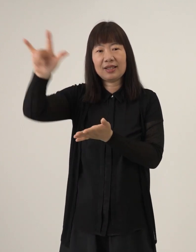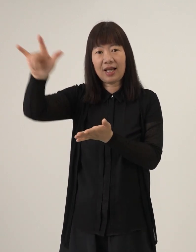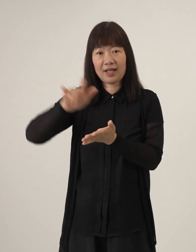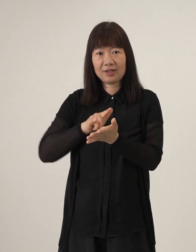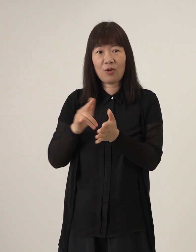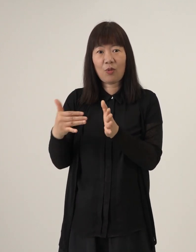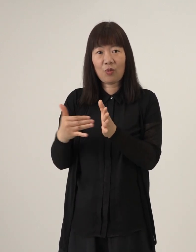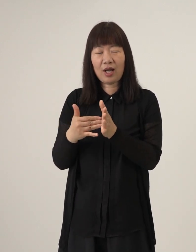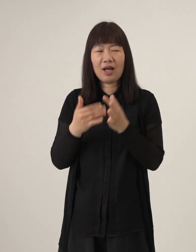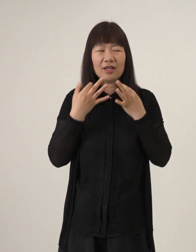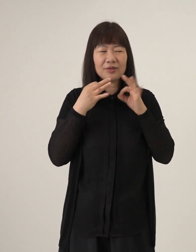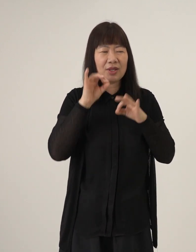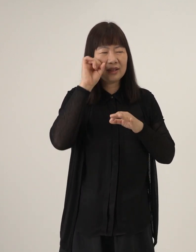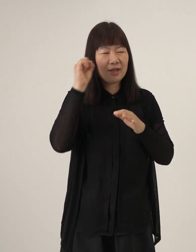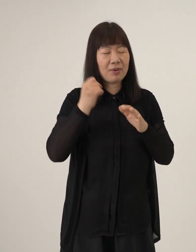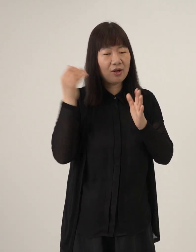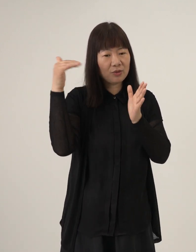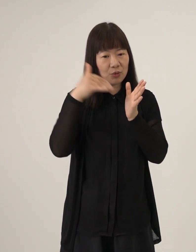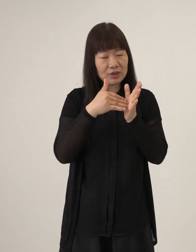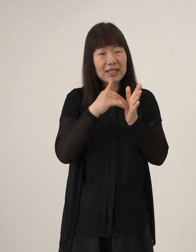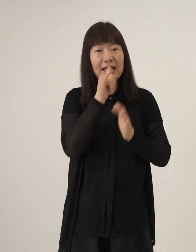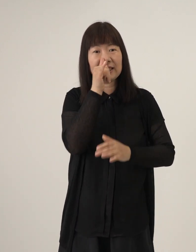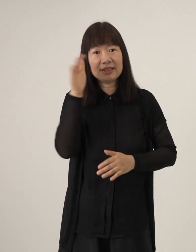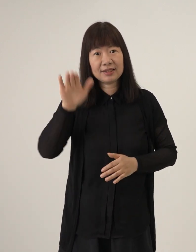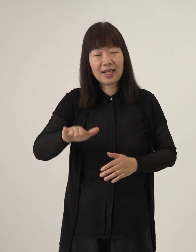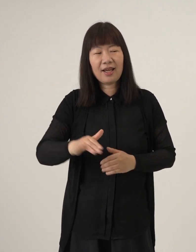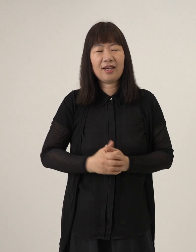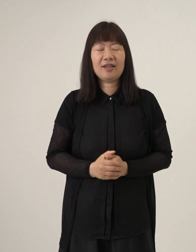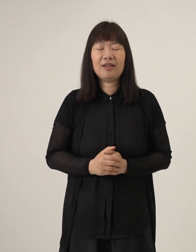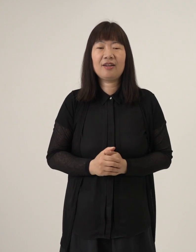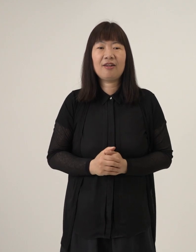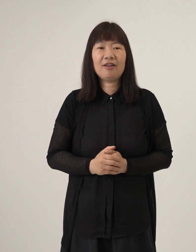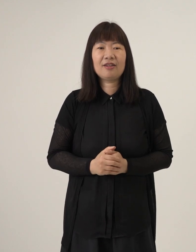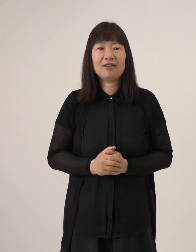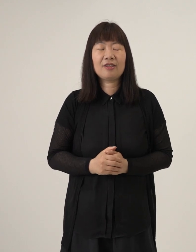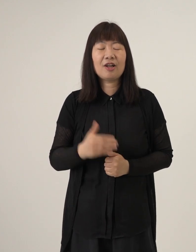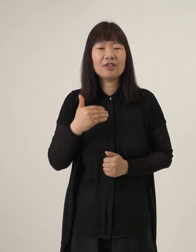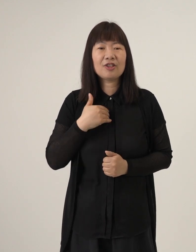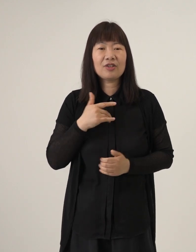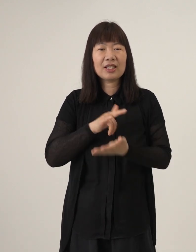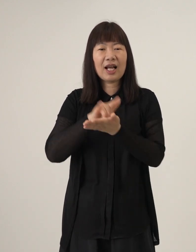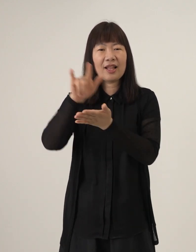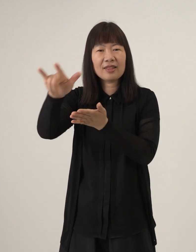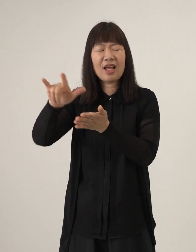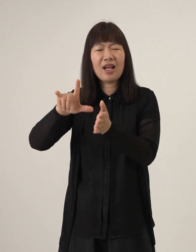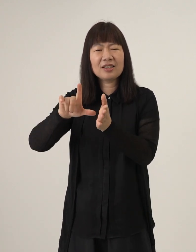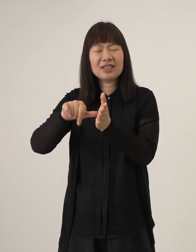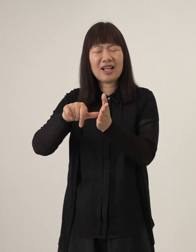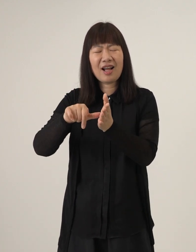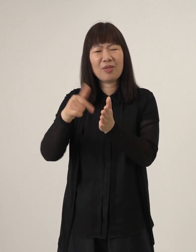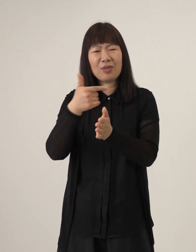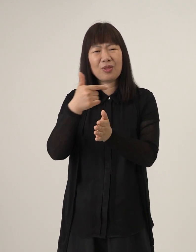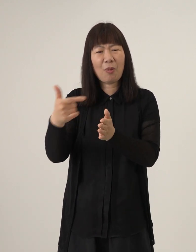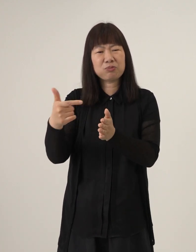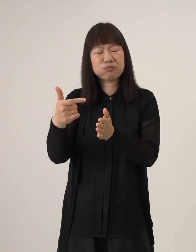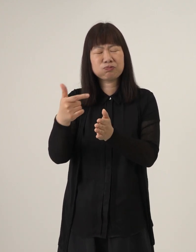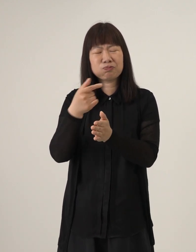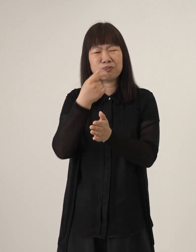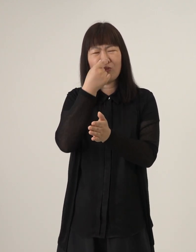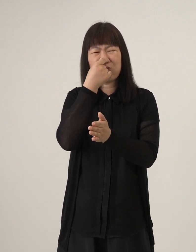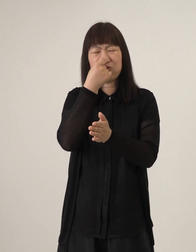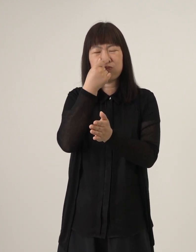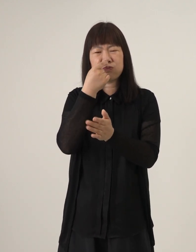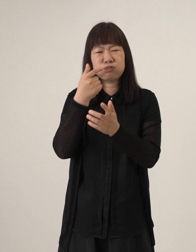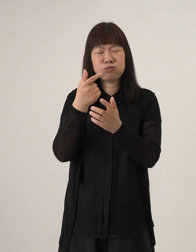다녀왔습니다. 금요일 새벽에 도착을 했는데 저는 그냥 갈 때 일정도 너무 빡빡하고